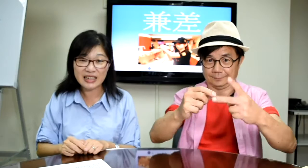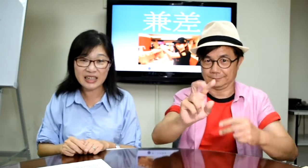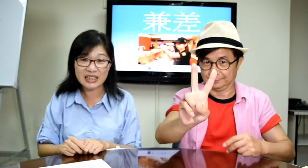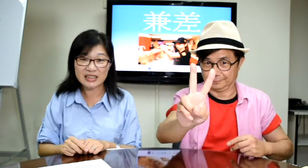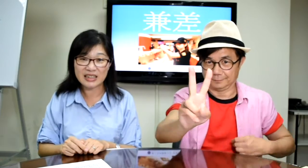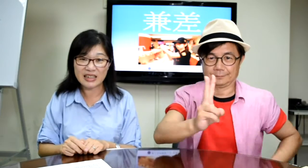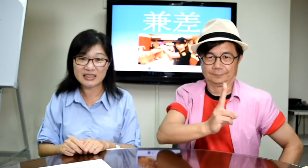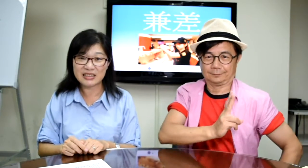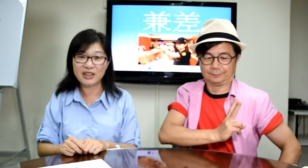个。直接用二，